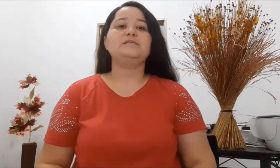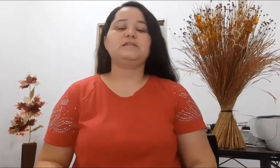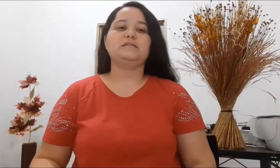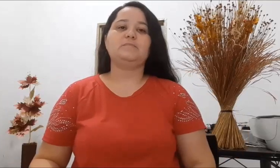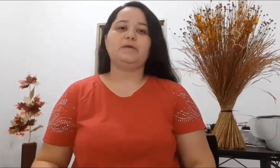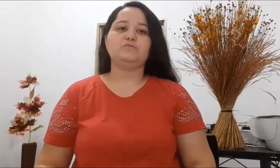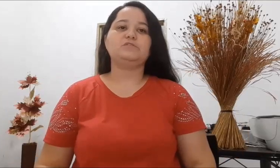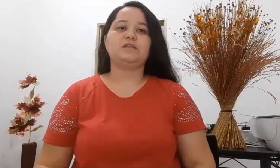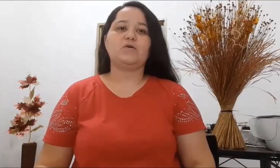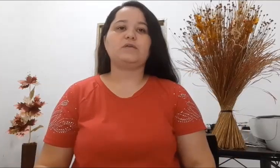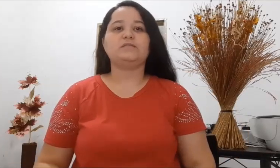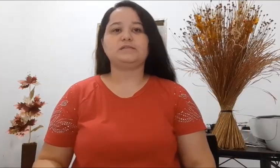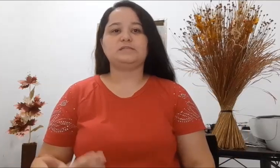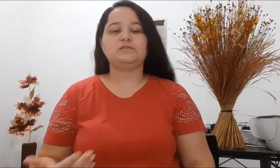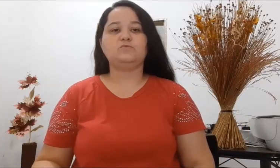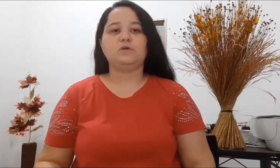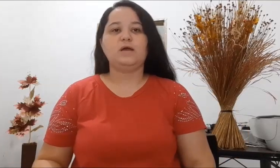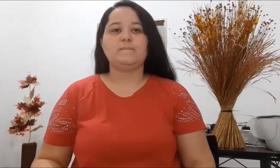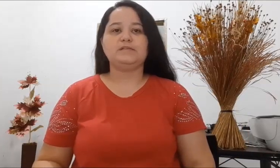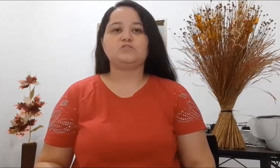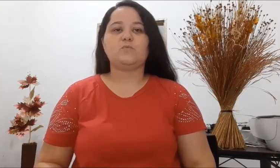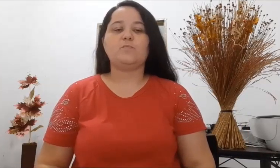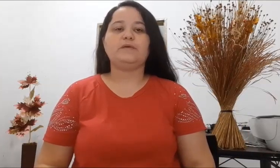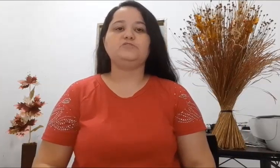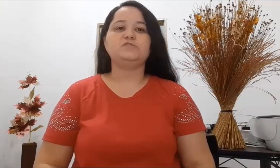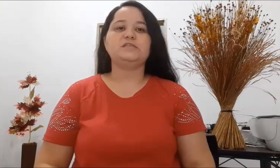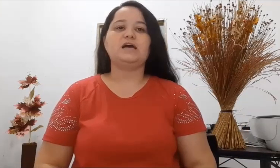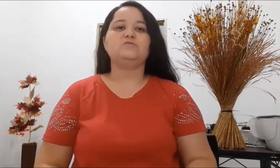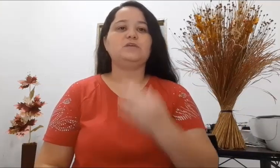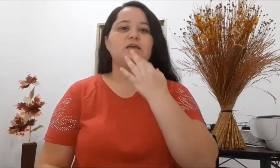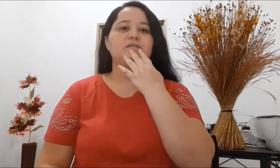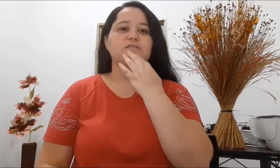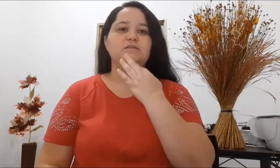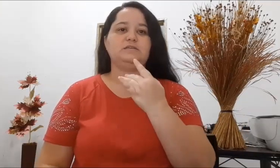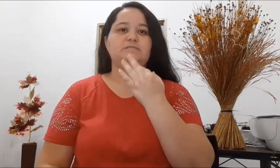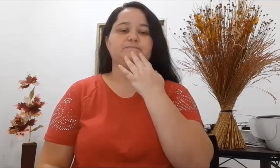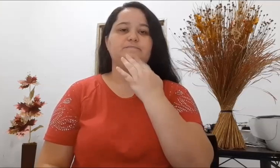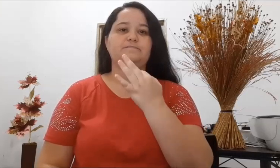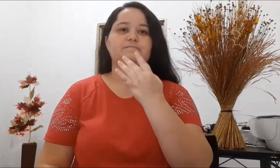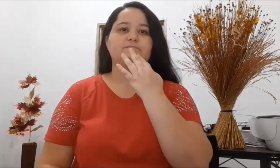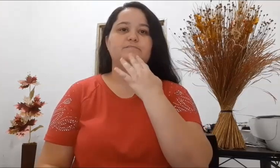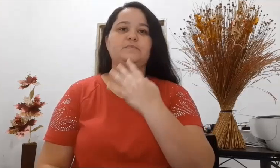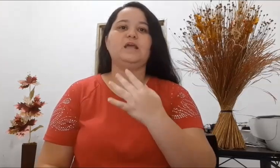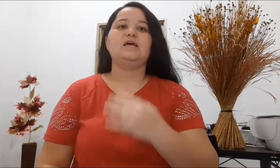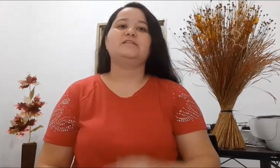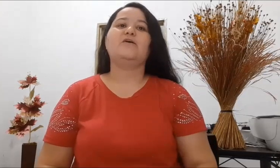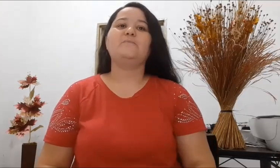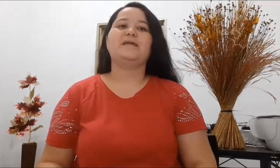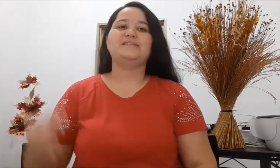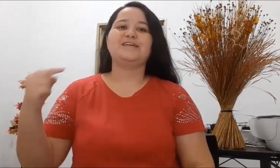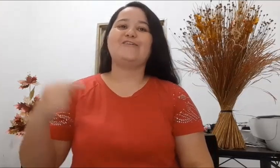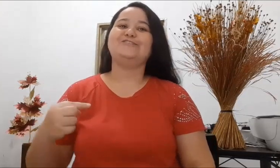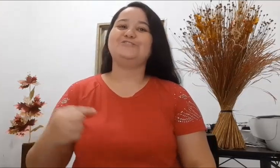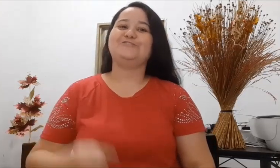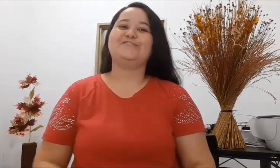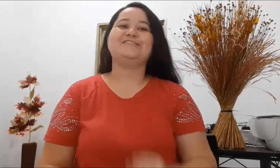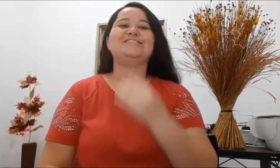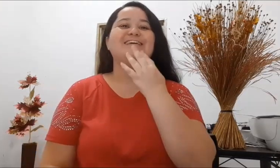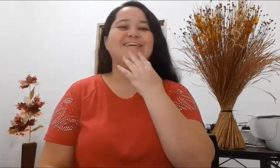Mas tem também um sinal que está sendo mais comumente usado, que é esse aqui. Então, para essa aula, a gente vai fazer